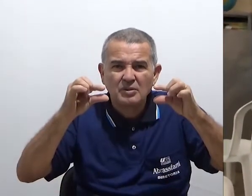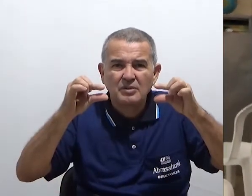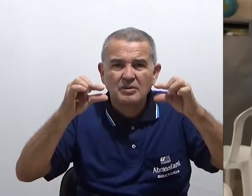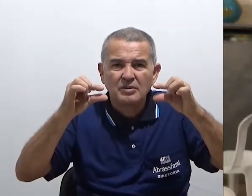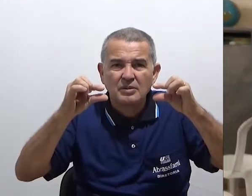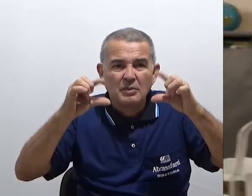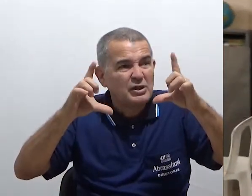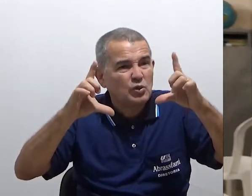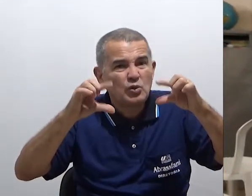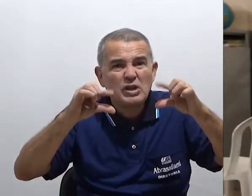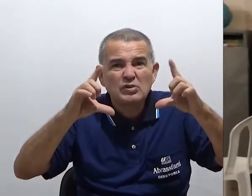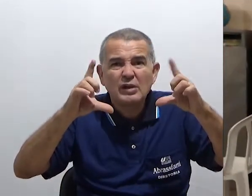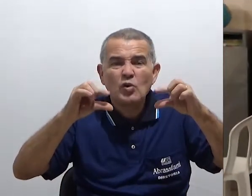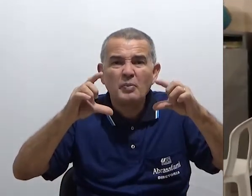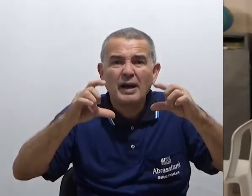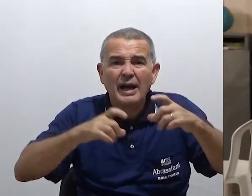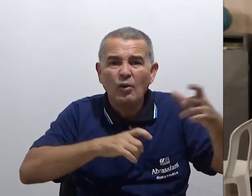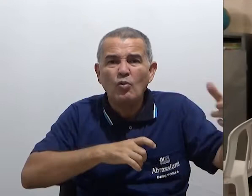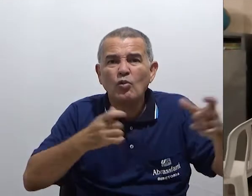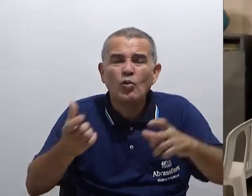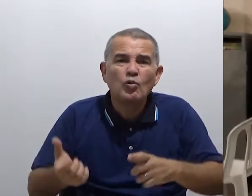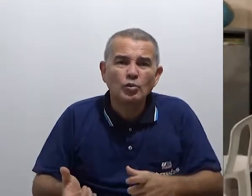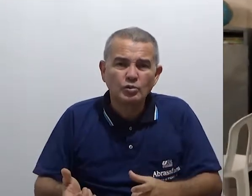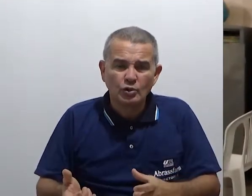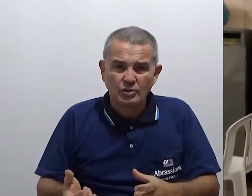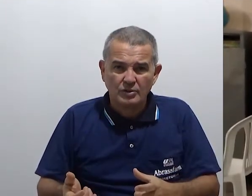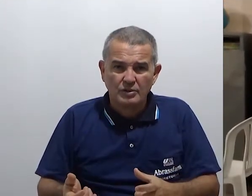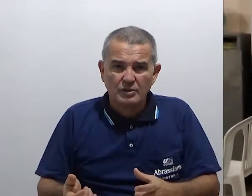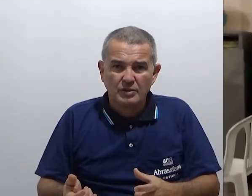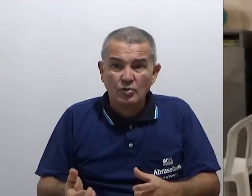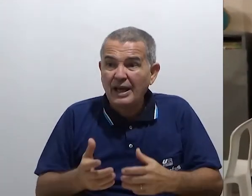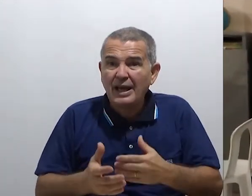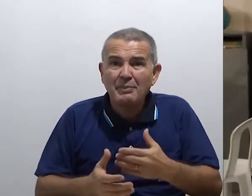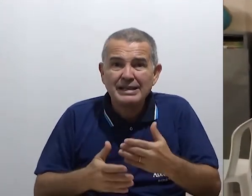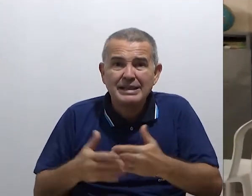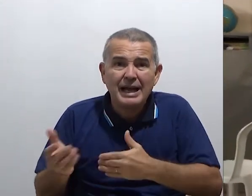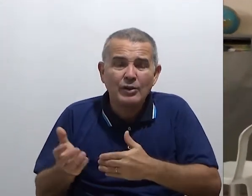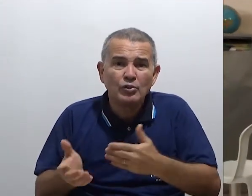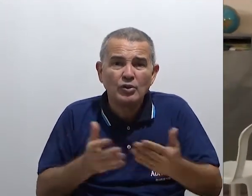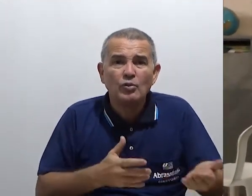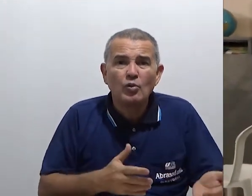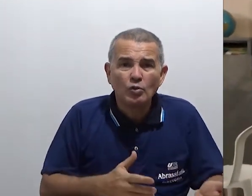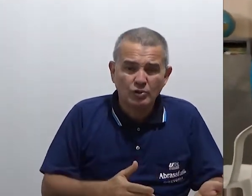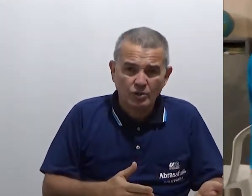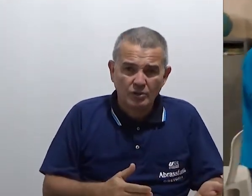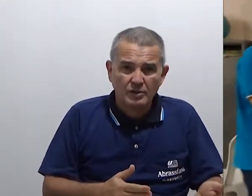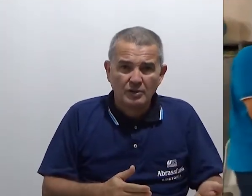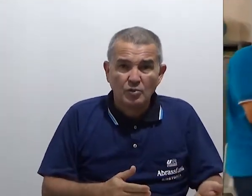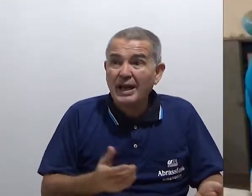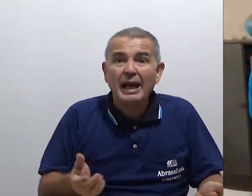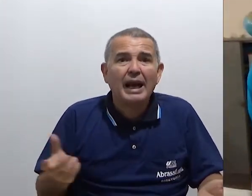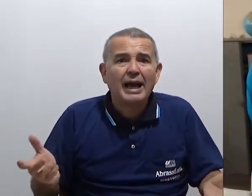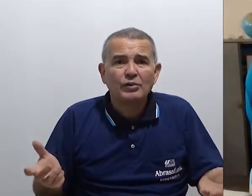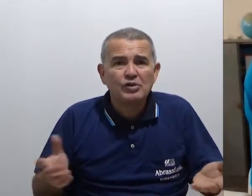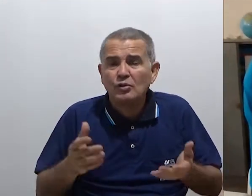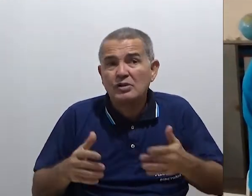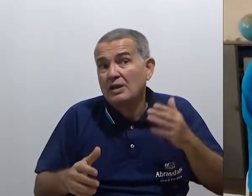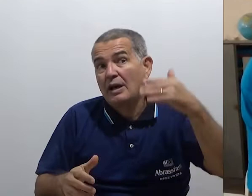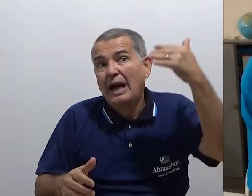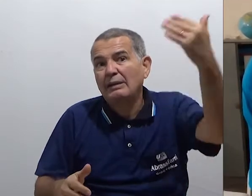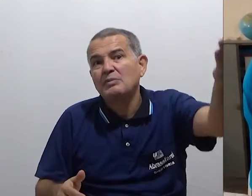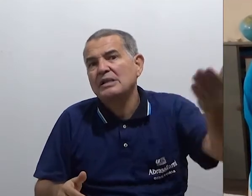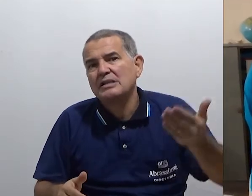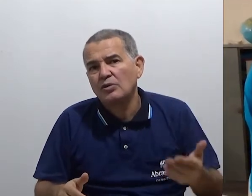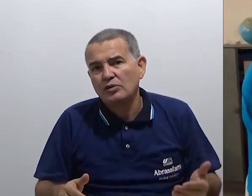pequeno. Mas tudo isso tem que comparar um com o outro. O que é mais largo do que o outro? O que é largo se eu não